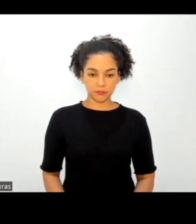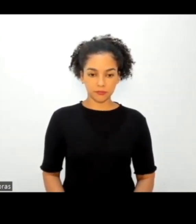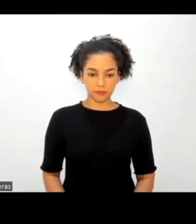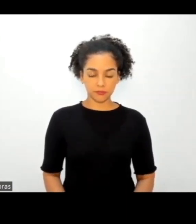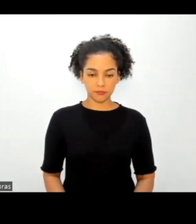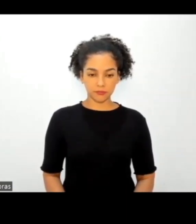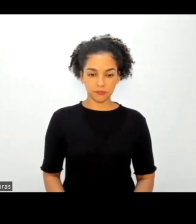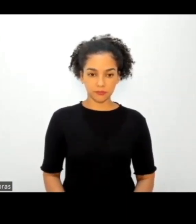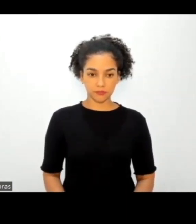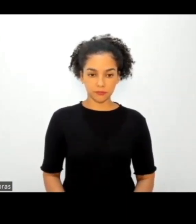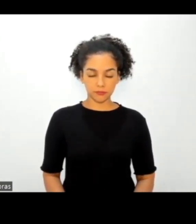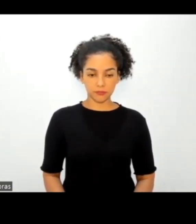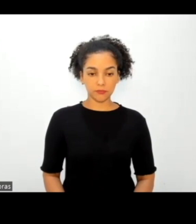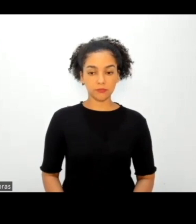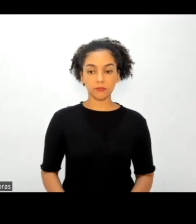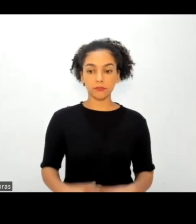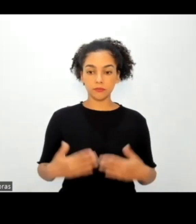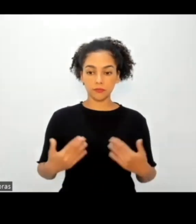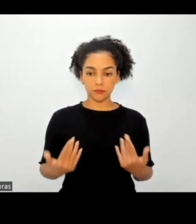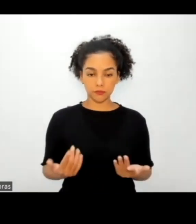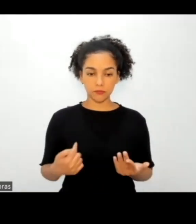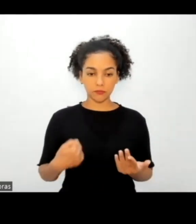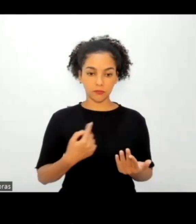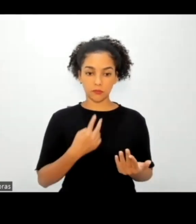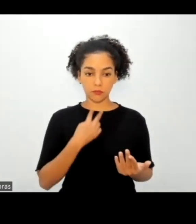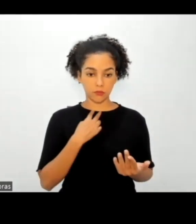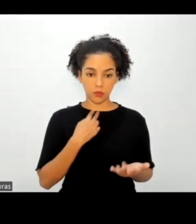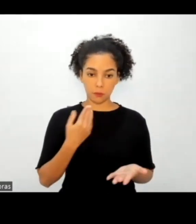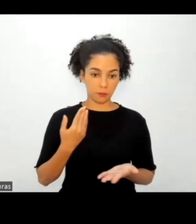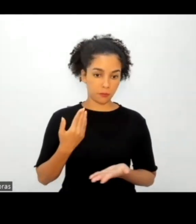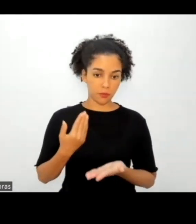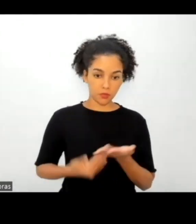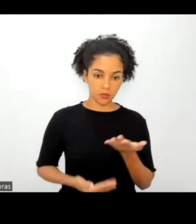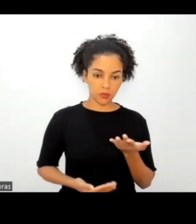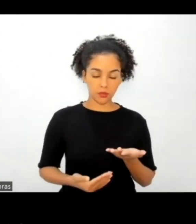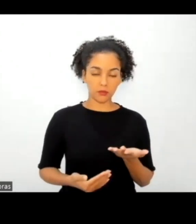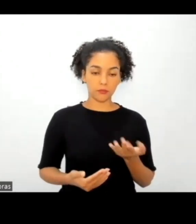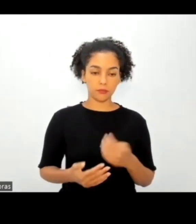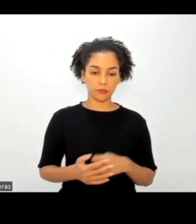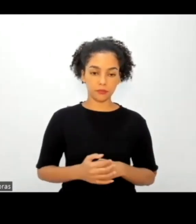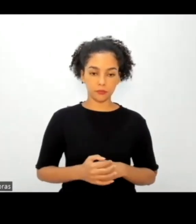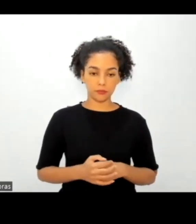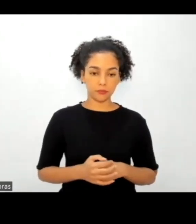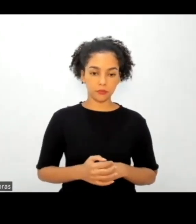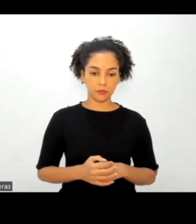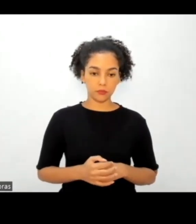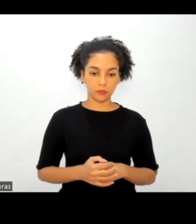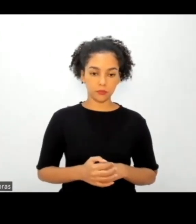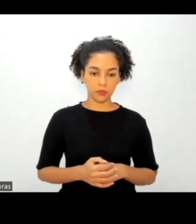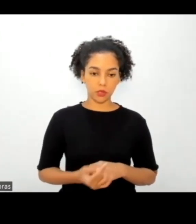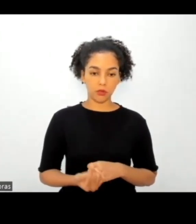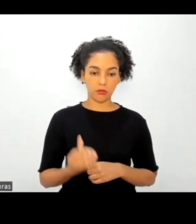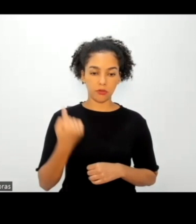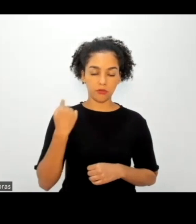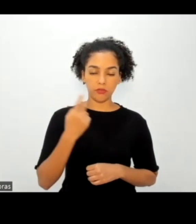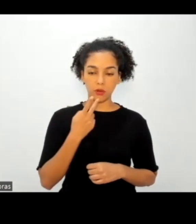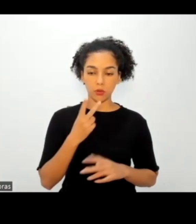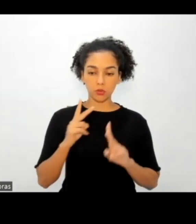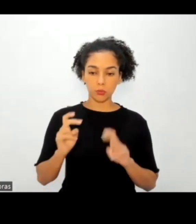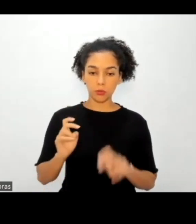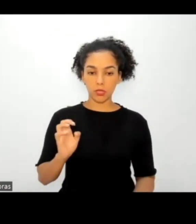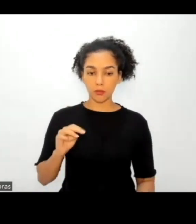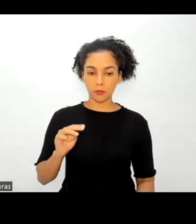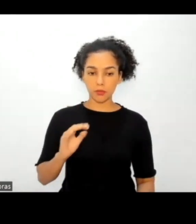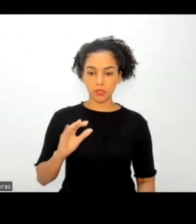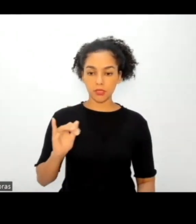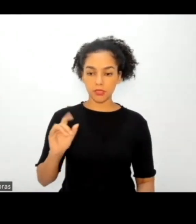Então, assim, a gente não pode perder isso de vista, né? Então, assim, como a gente falou do Emicida lá atrás, é para ontem,